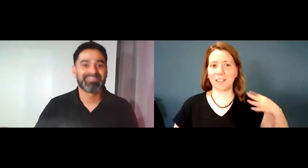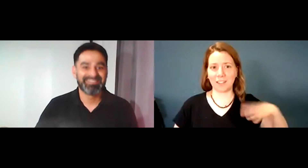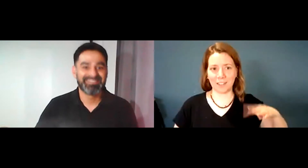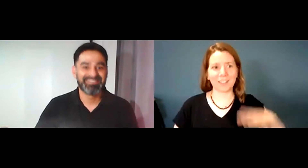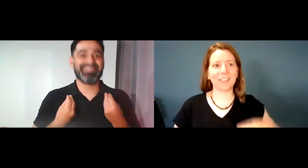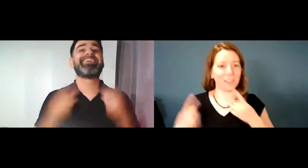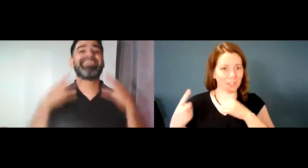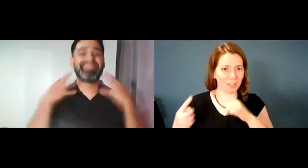Graciela.